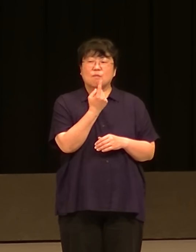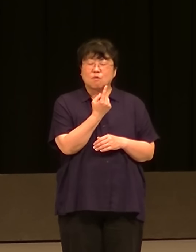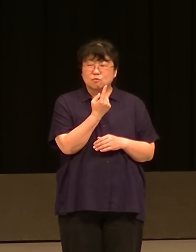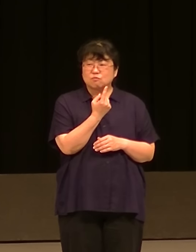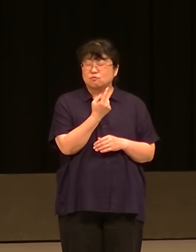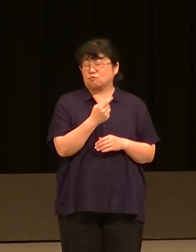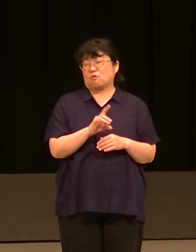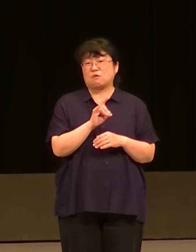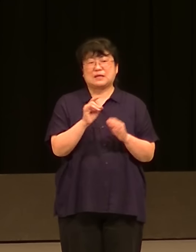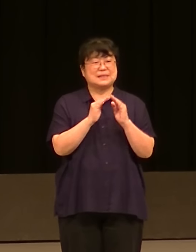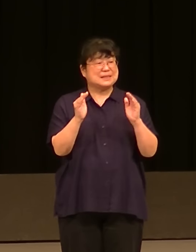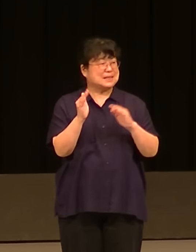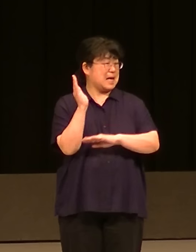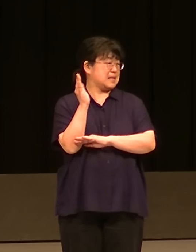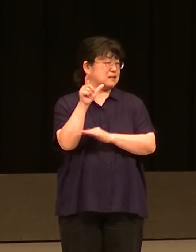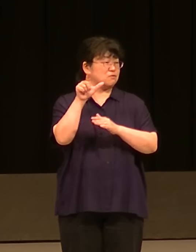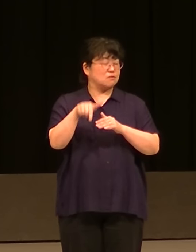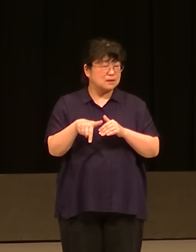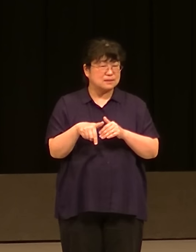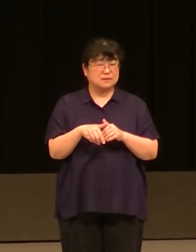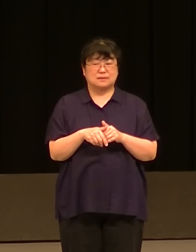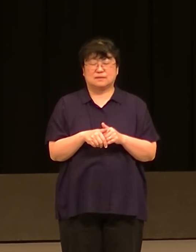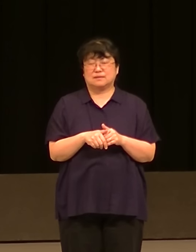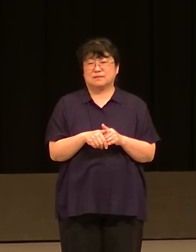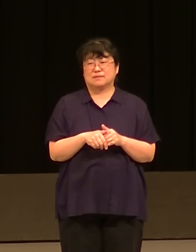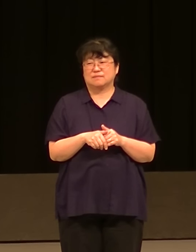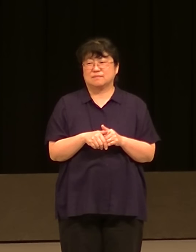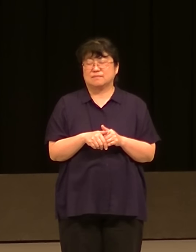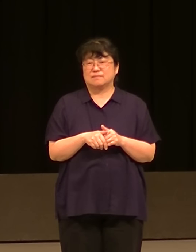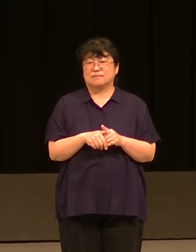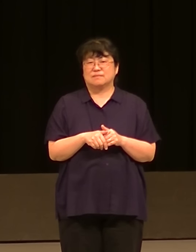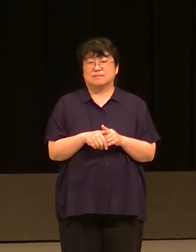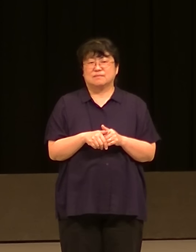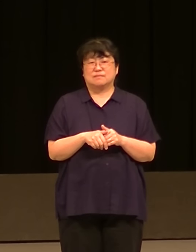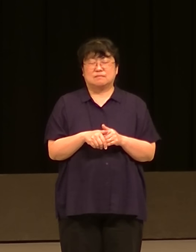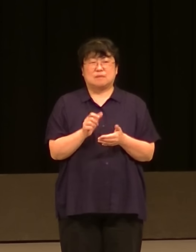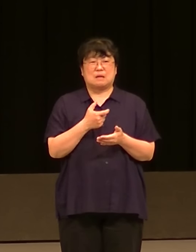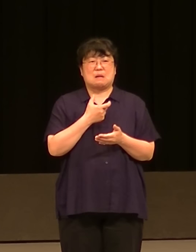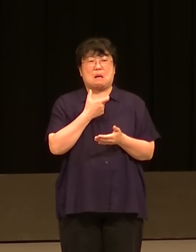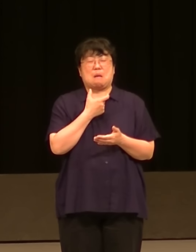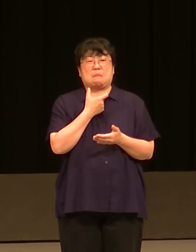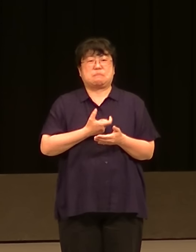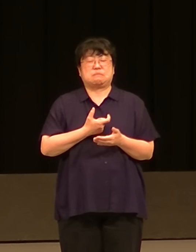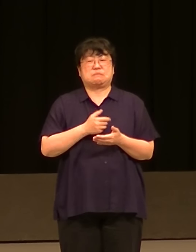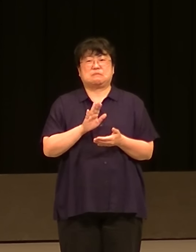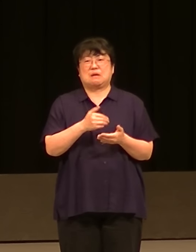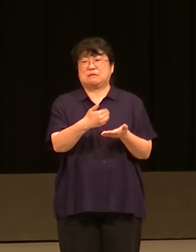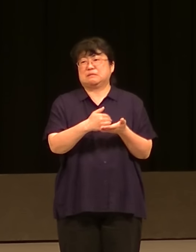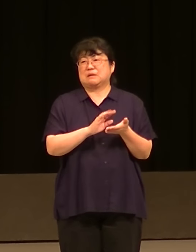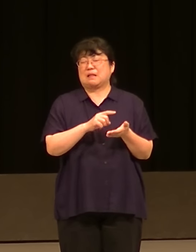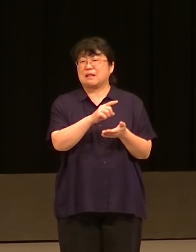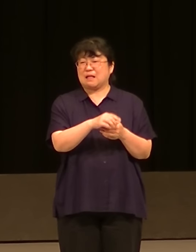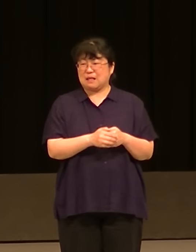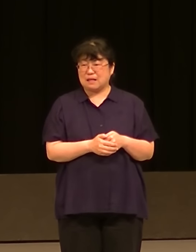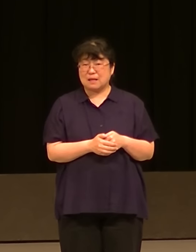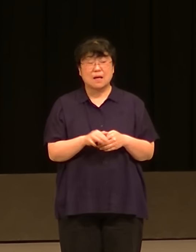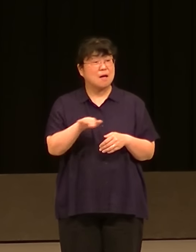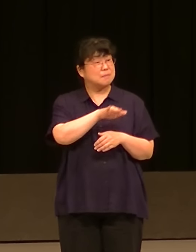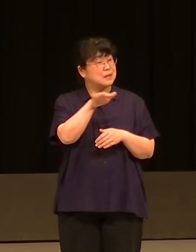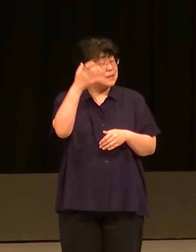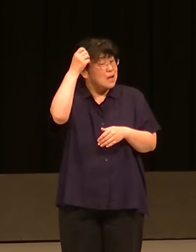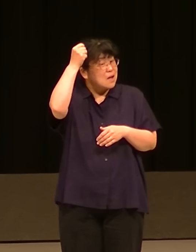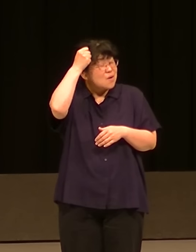議会演説の方で、実に、これまがまた愕然とすることを言ったのがですね、皆様、ご記